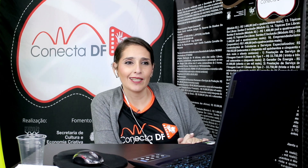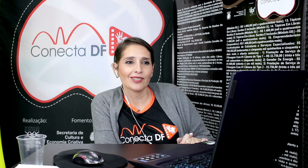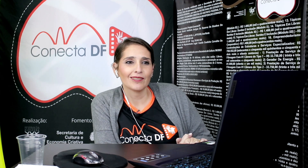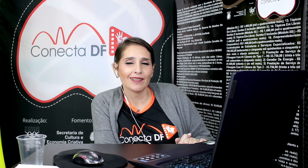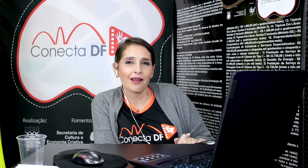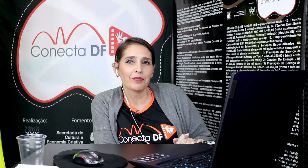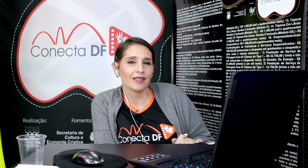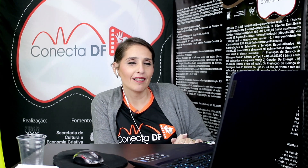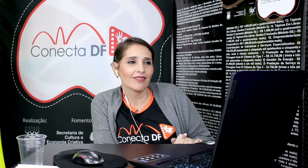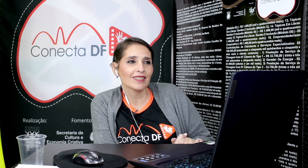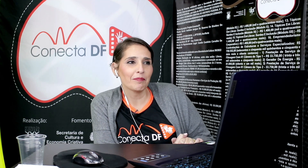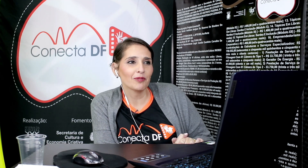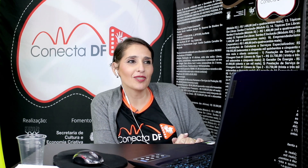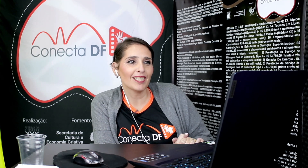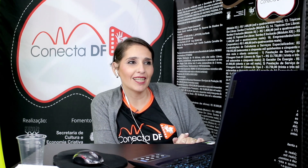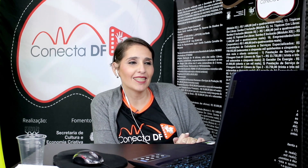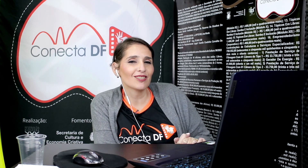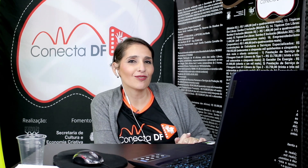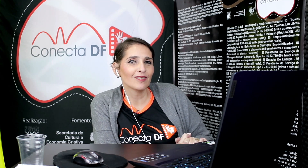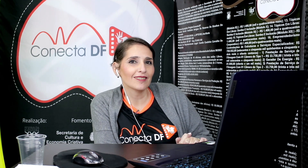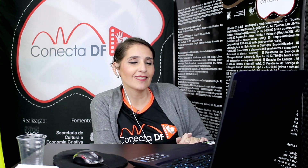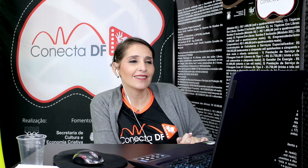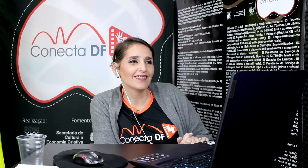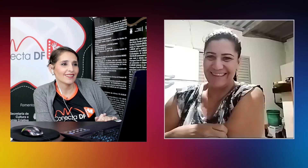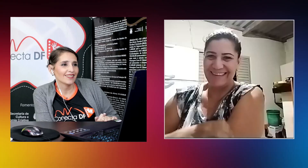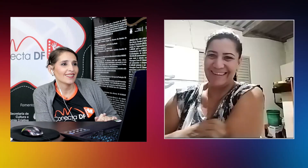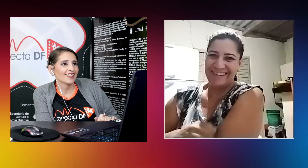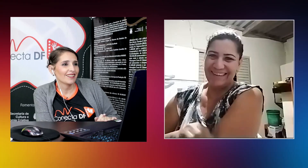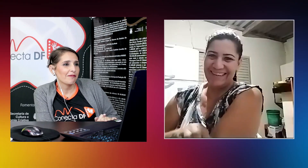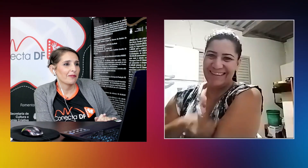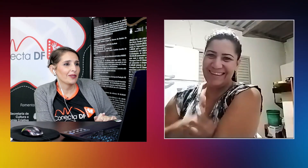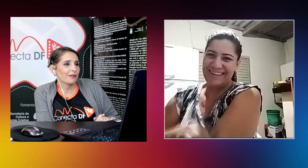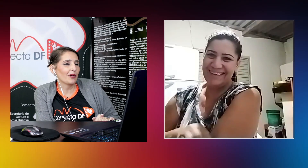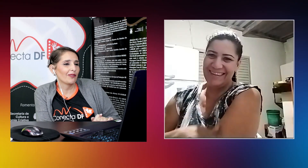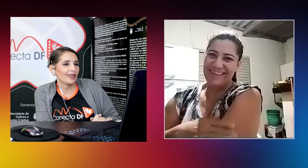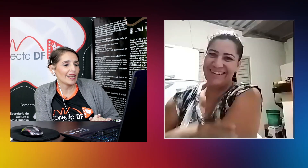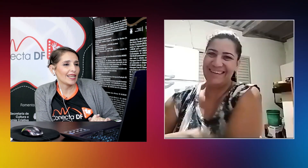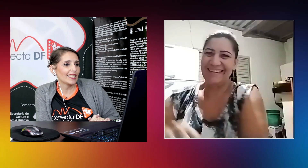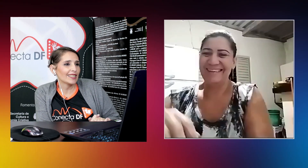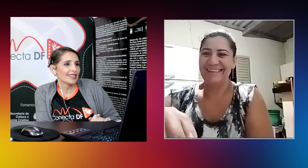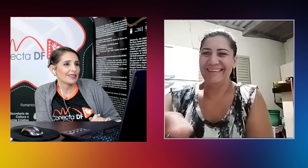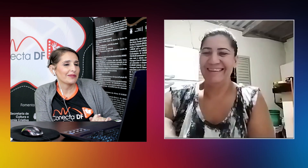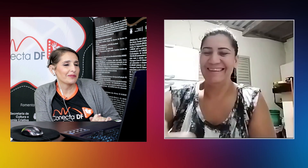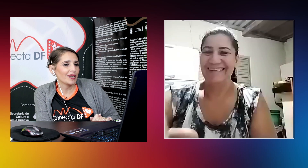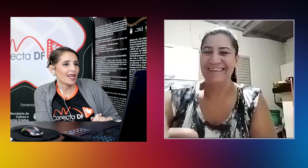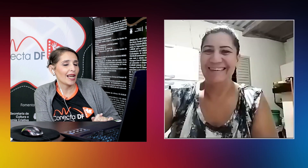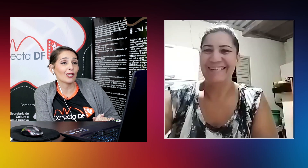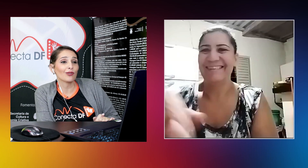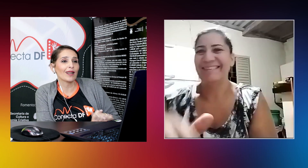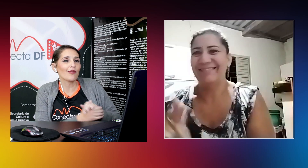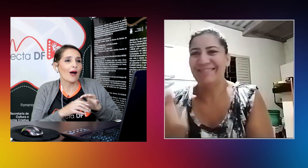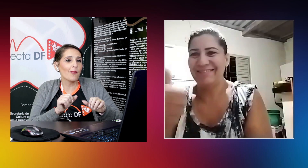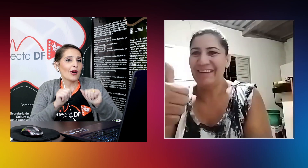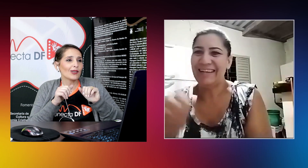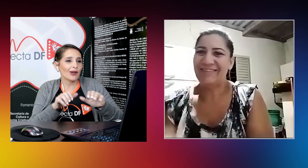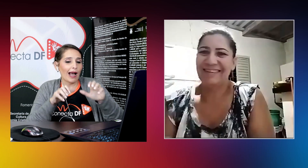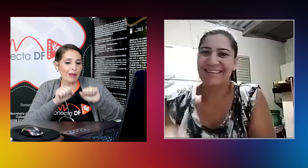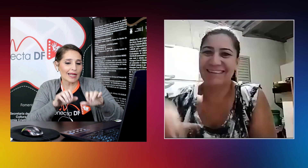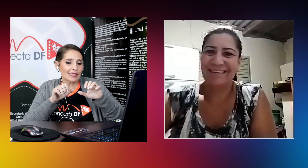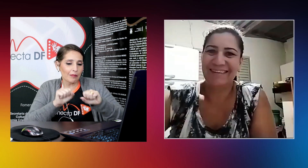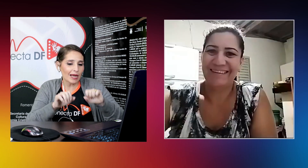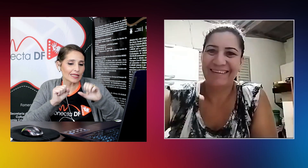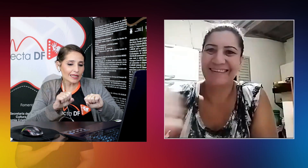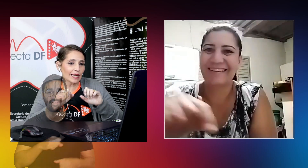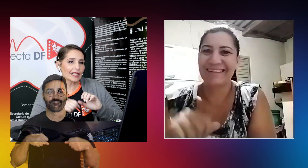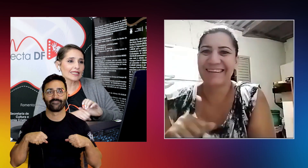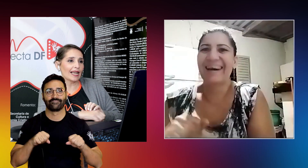Viu, gente? Tem muito queijo. Aprendendo a fazer pão de queijo. Muito bom, Valéria. Obrigada. Adorei o almoço.